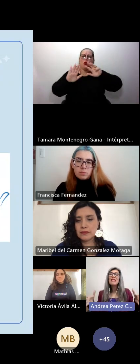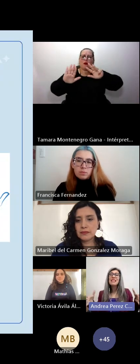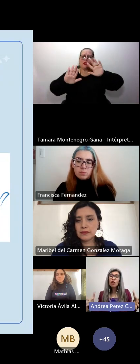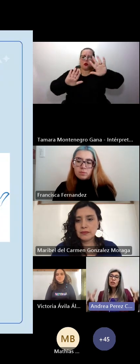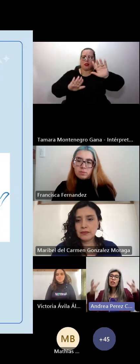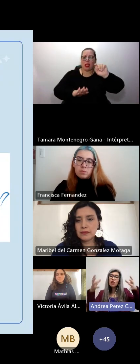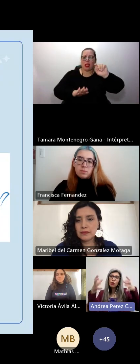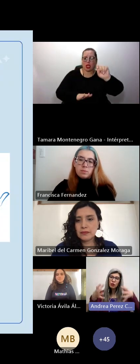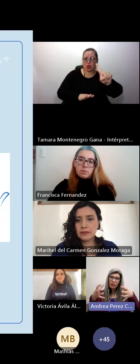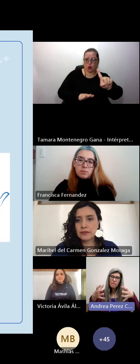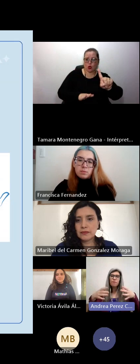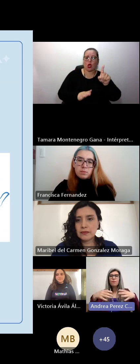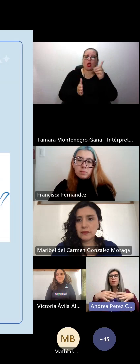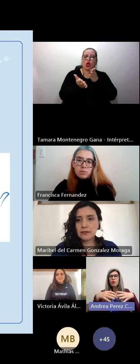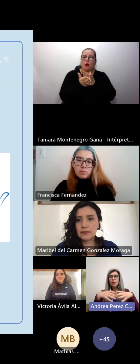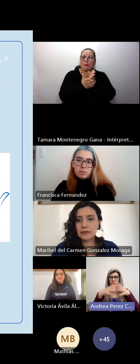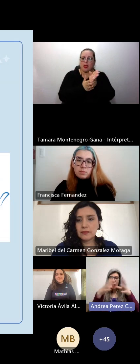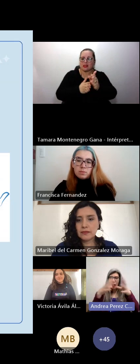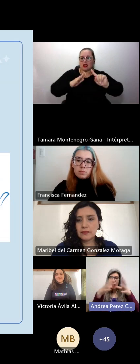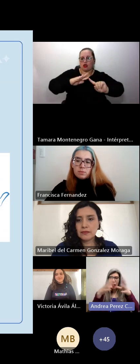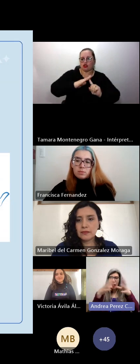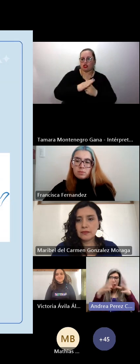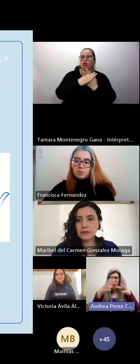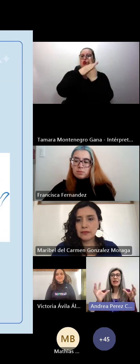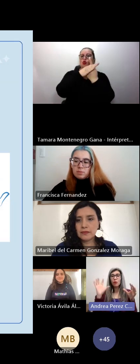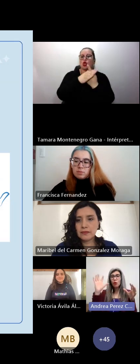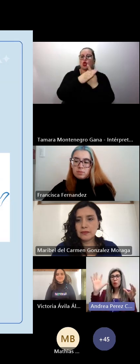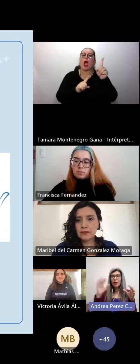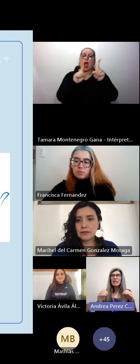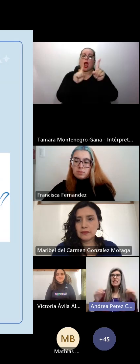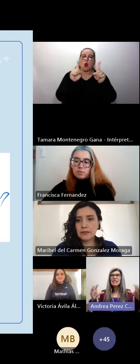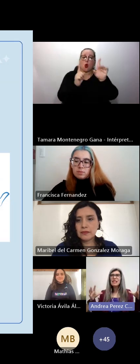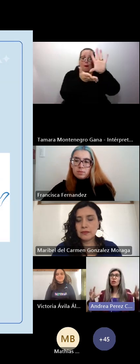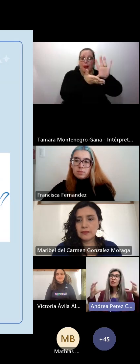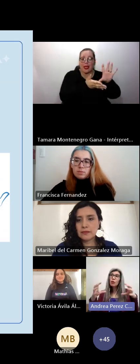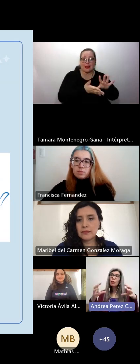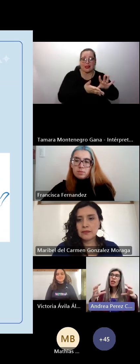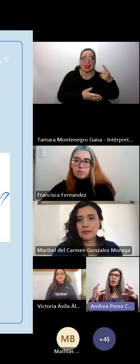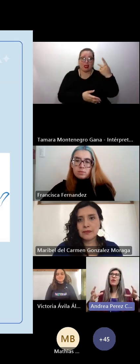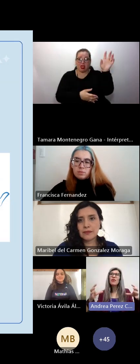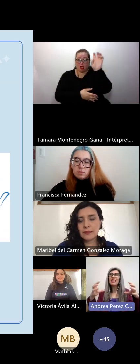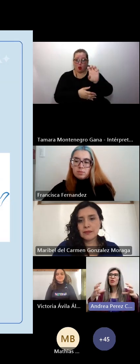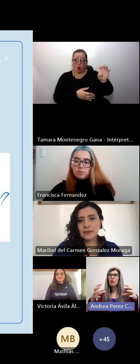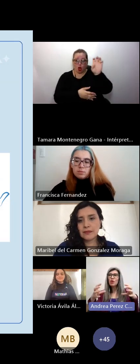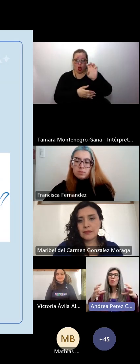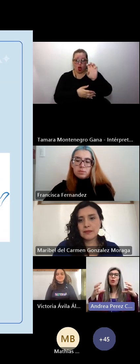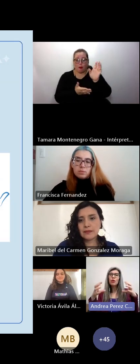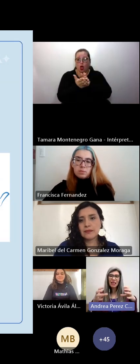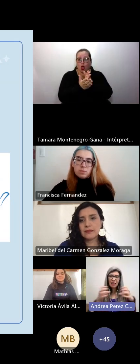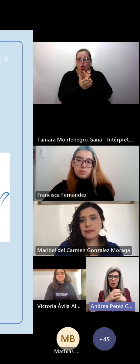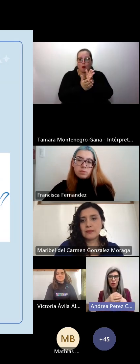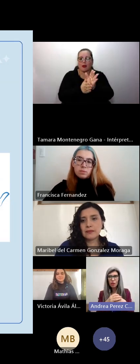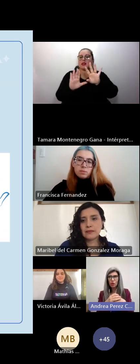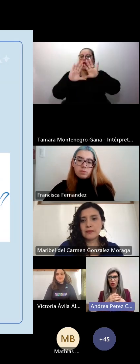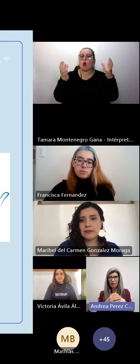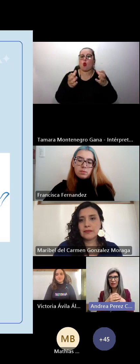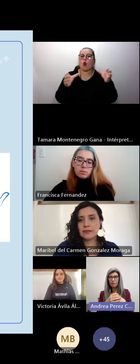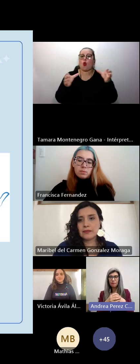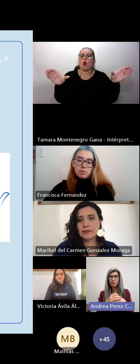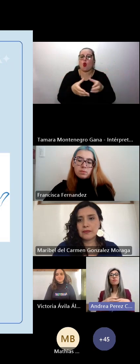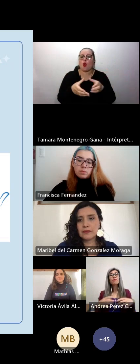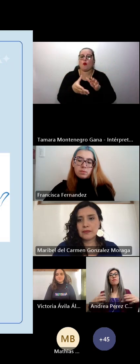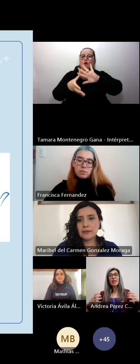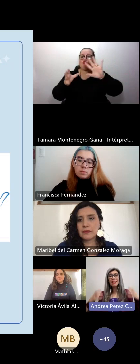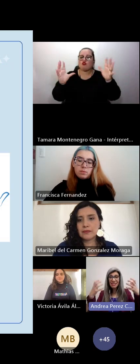1951, se constituye, formada por algunos países en Europa, se constituye una Federación Mundial de Personas